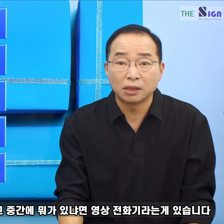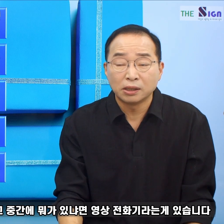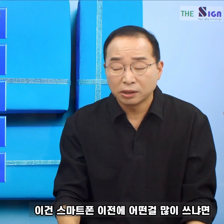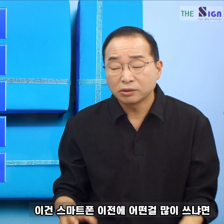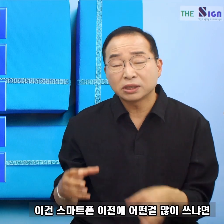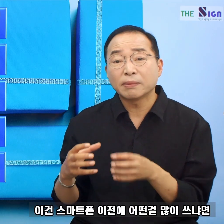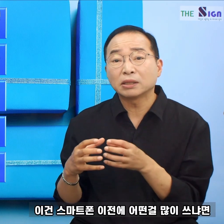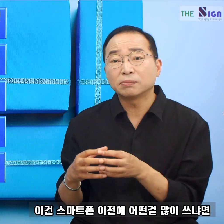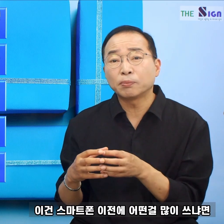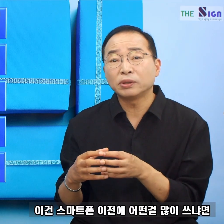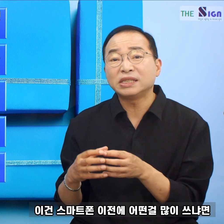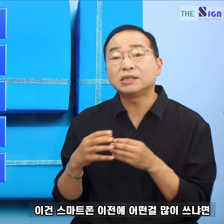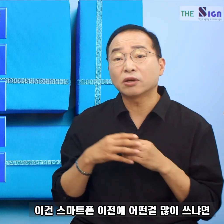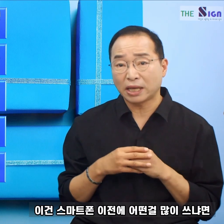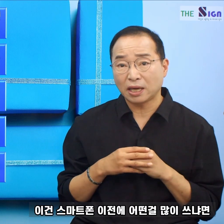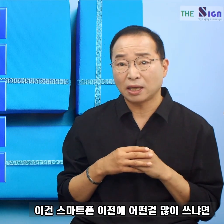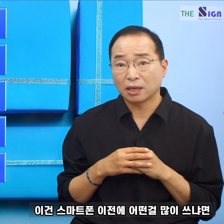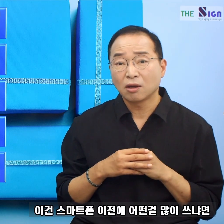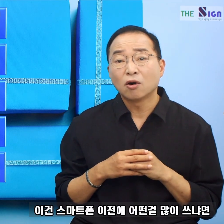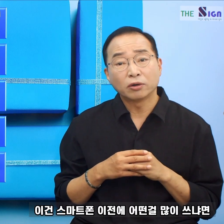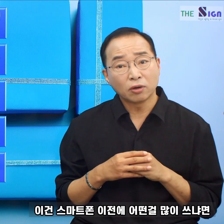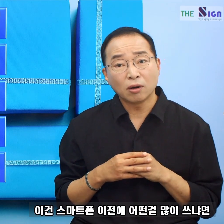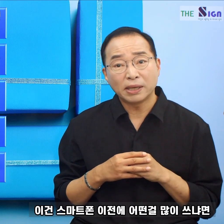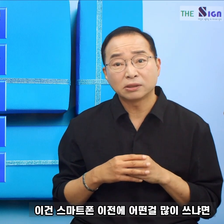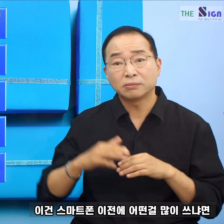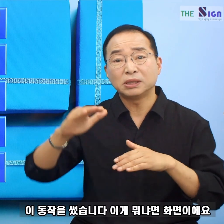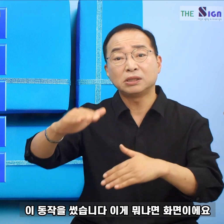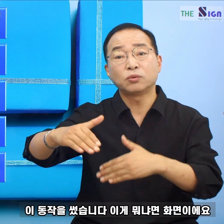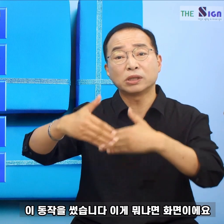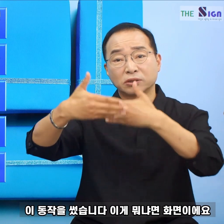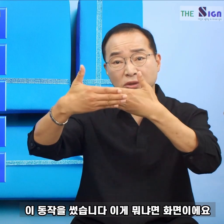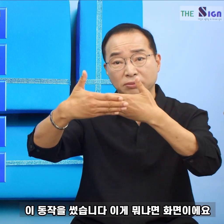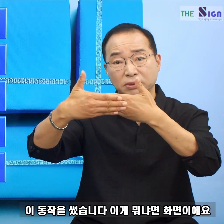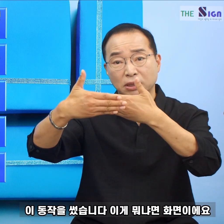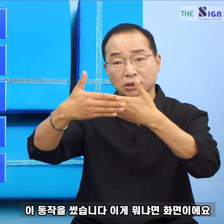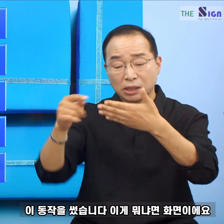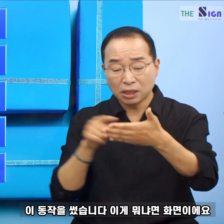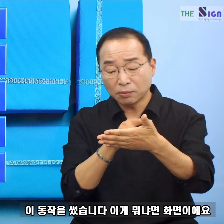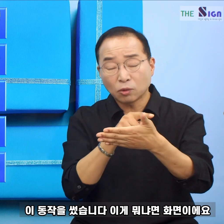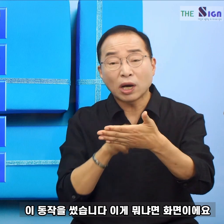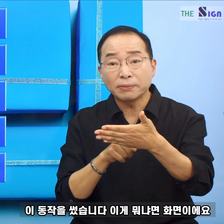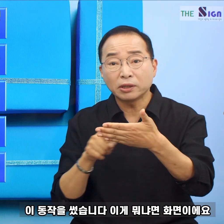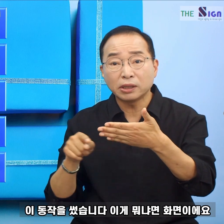이건 스마트폰 이전에 어떤 걸 말씀드리면 이 동작을 썼습니다. 자, 이게 뭐냐면 화면이에요.